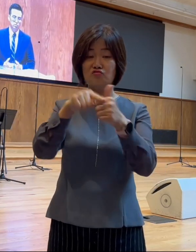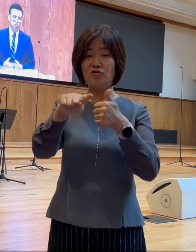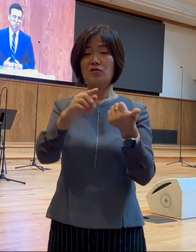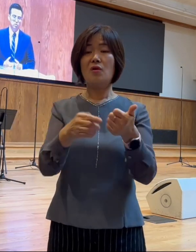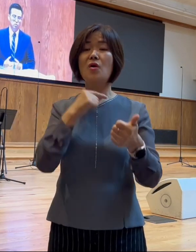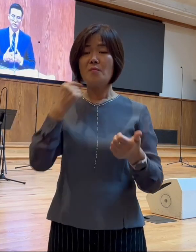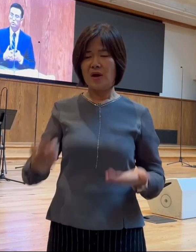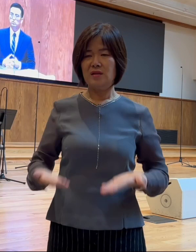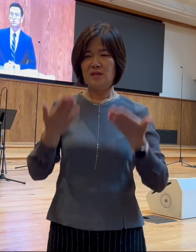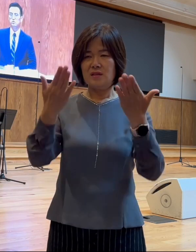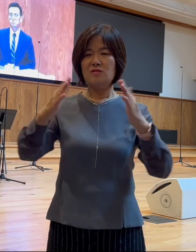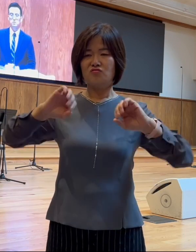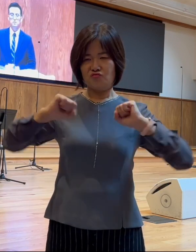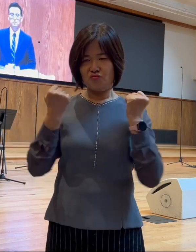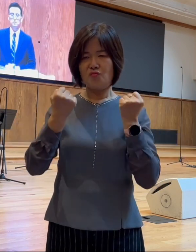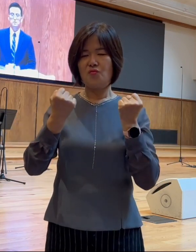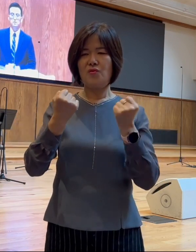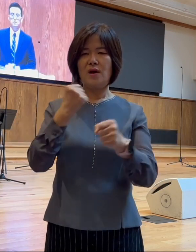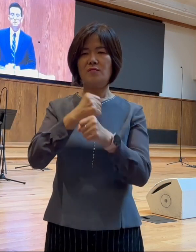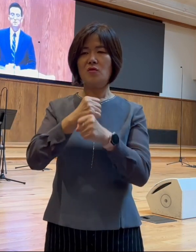사건으로 완성되었습니다.